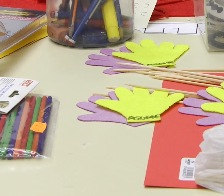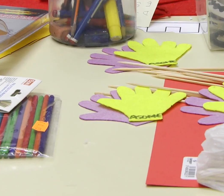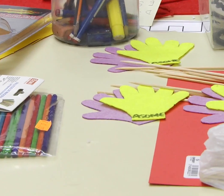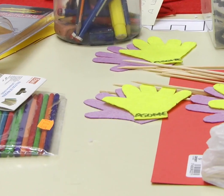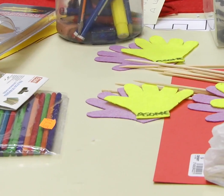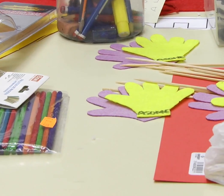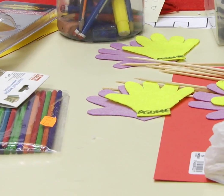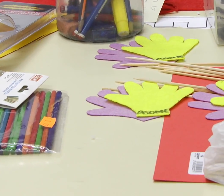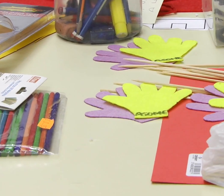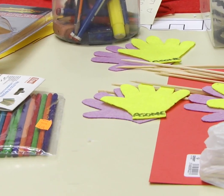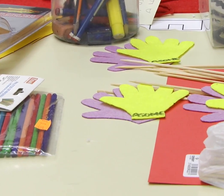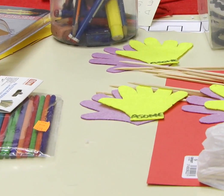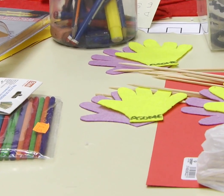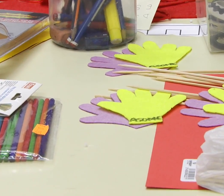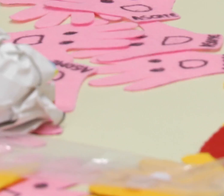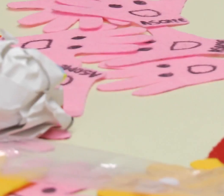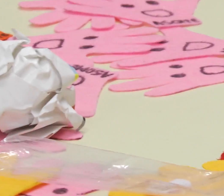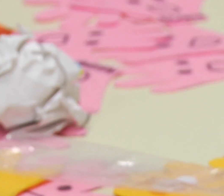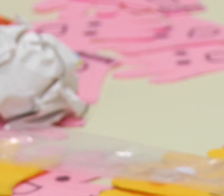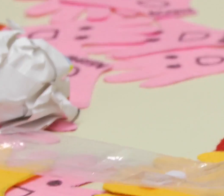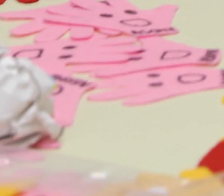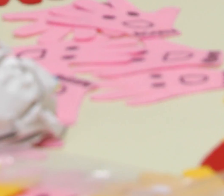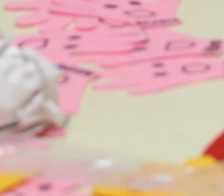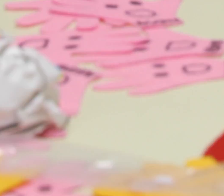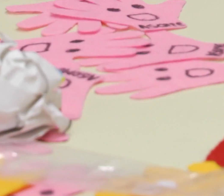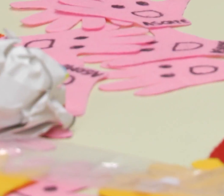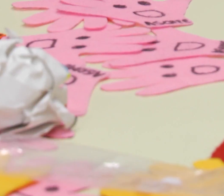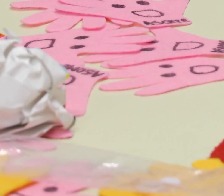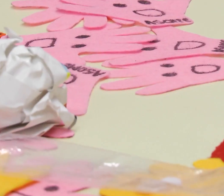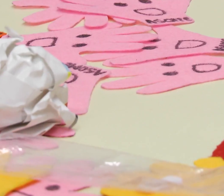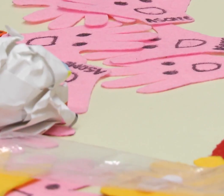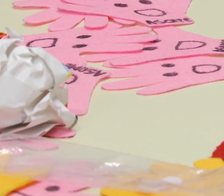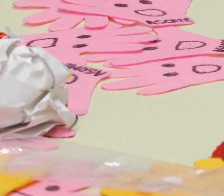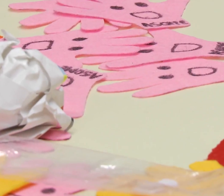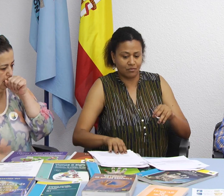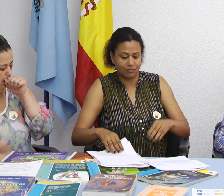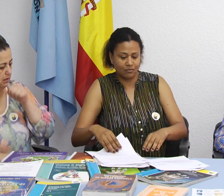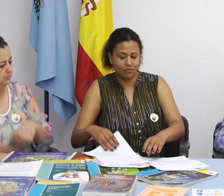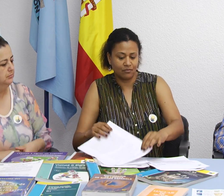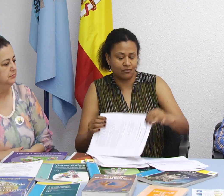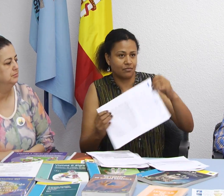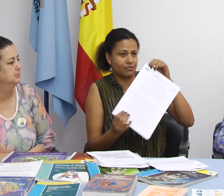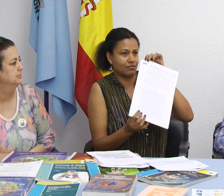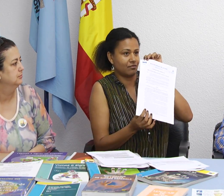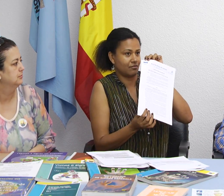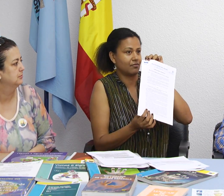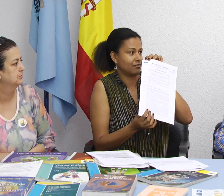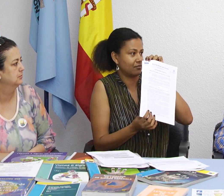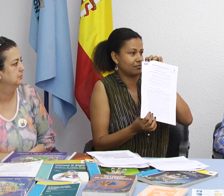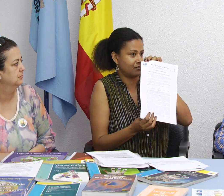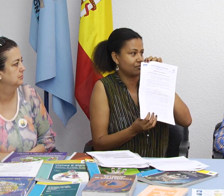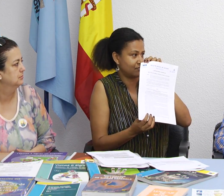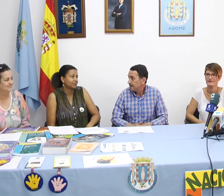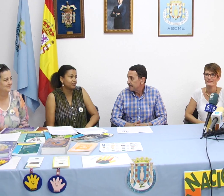dificultades que tienen las personas sordas para integrarse en la sociedad. El martes a las 12 será la lectura del manifiesto